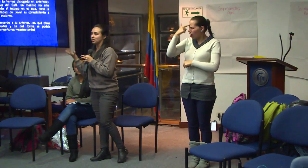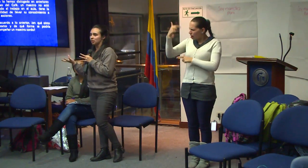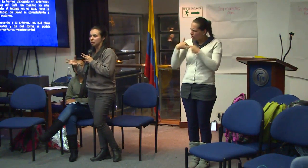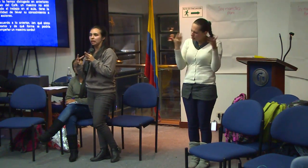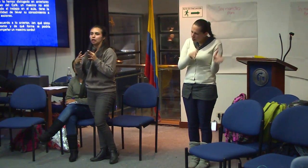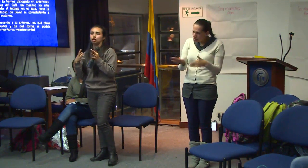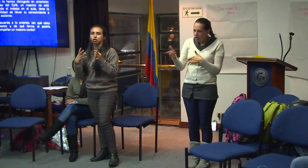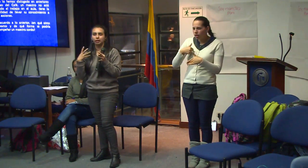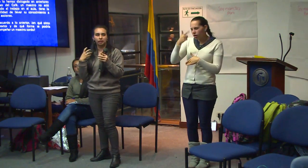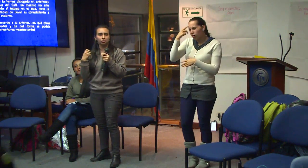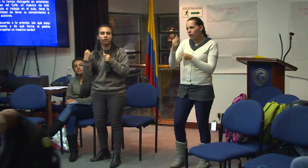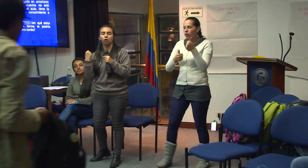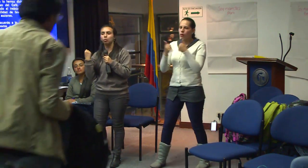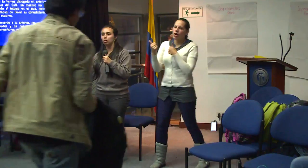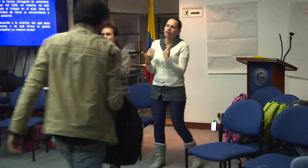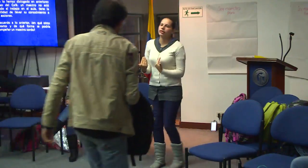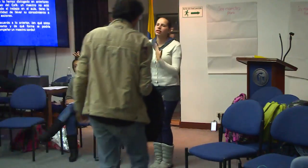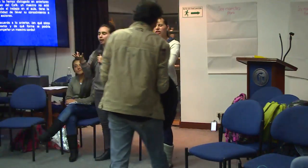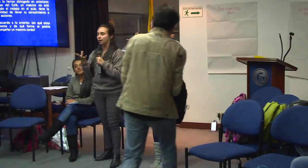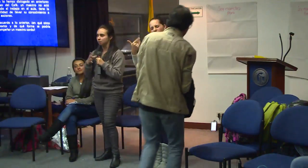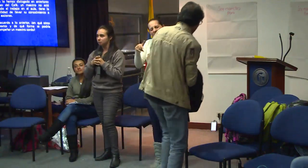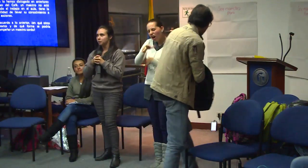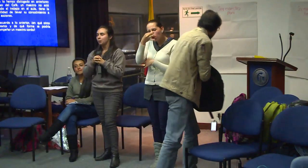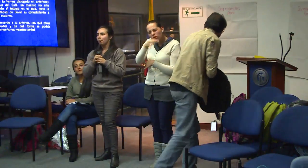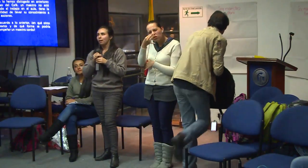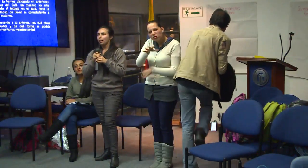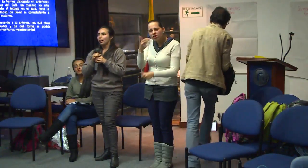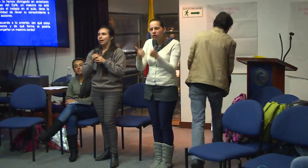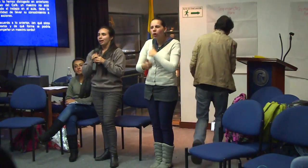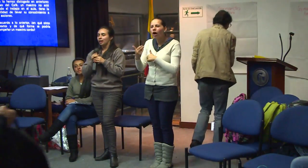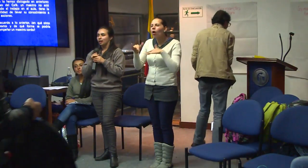nos va a servir, qué no nos va a servir, cómo lo vamos a manejar.